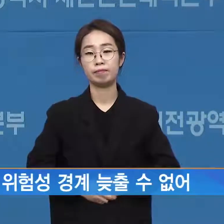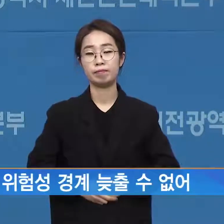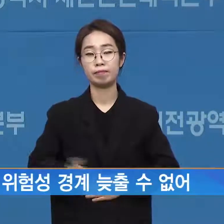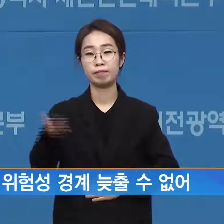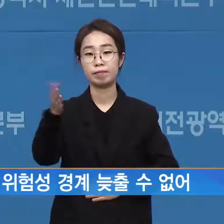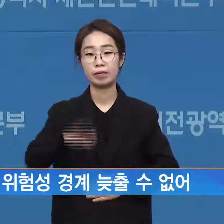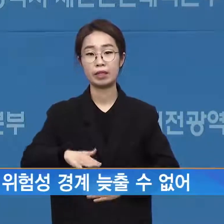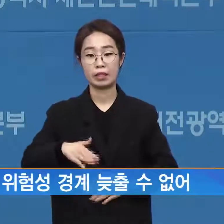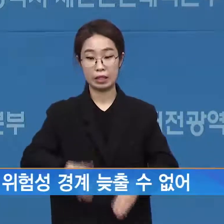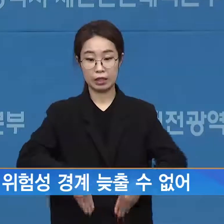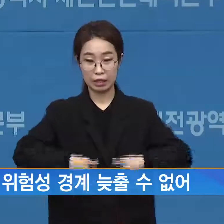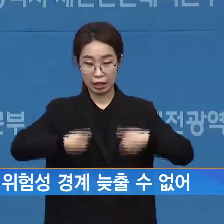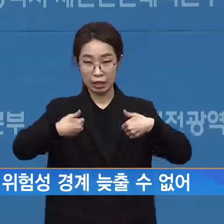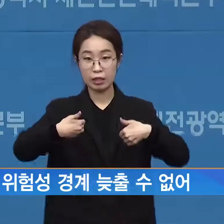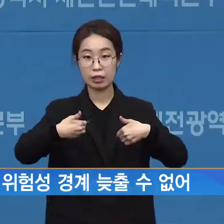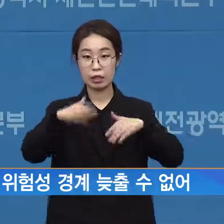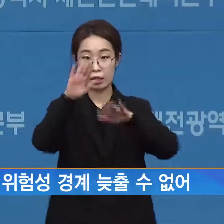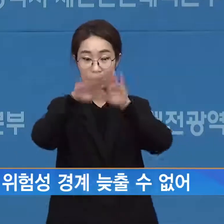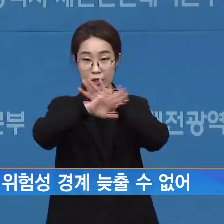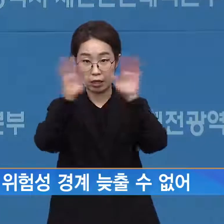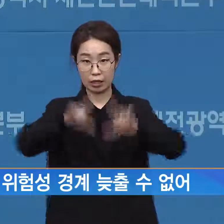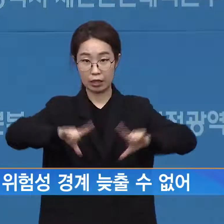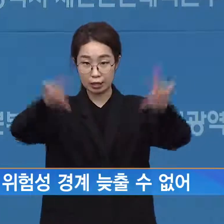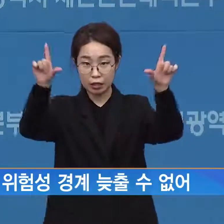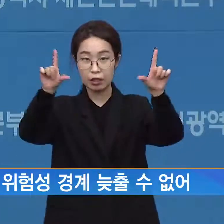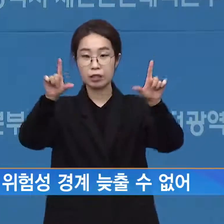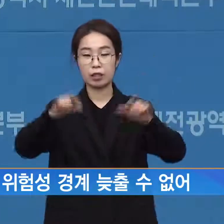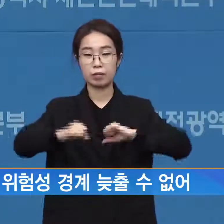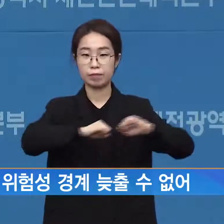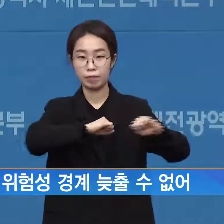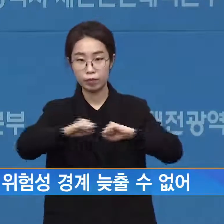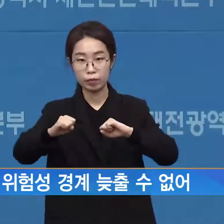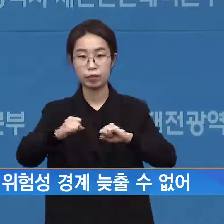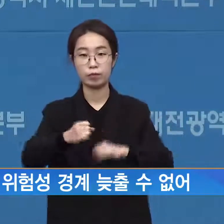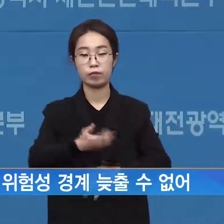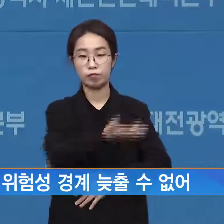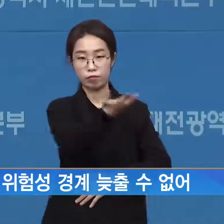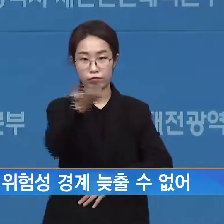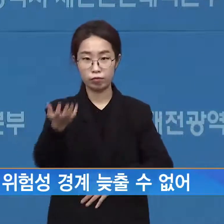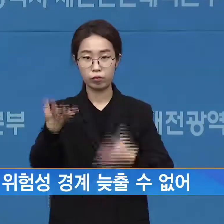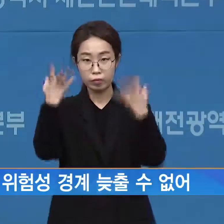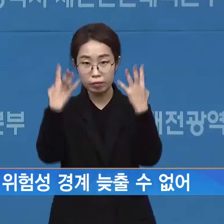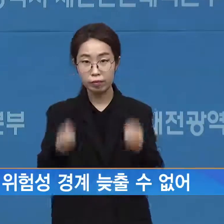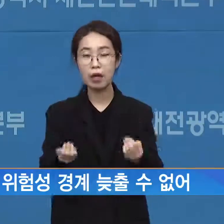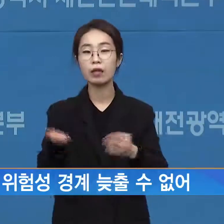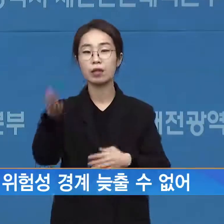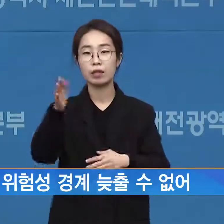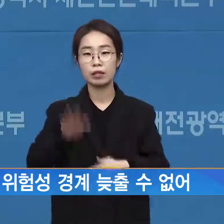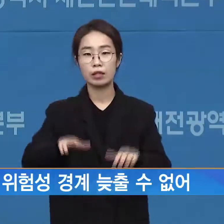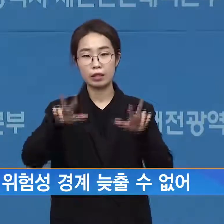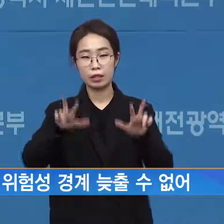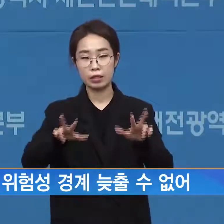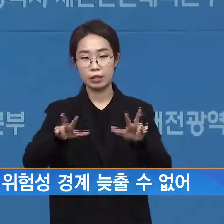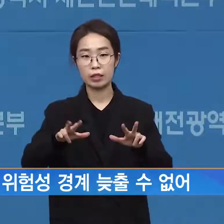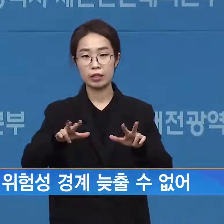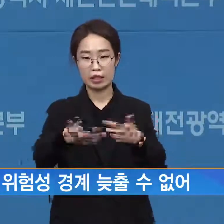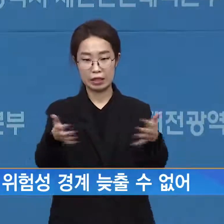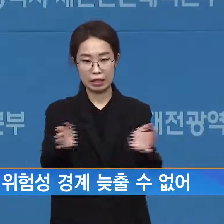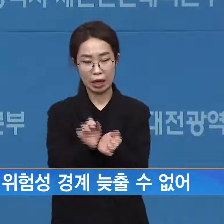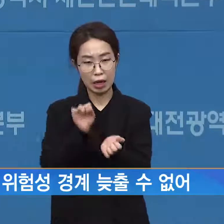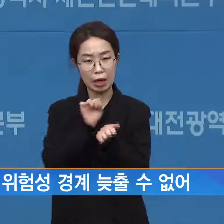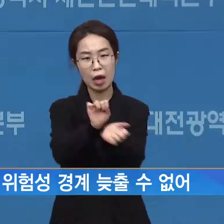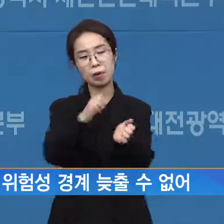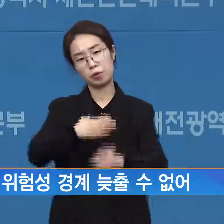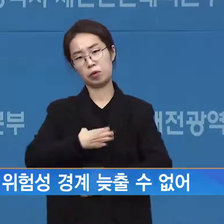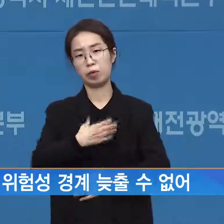날이 따뜻해지고 사회활동이 증가하면서 집단 감염 위험성이 늘 상존하기에 경계를 늦출